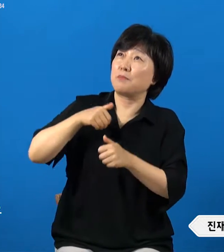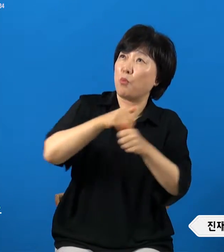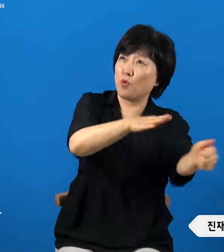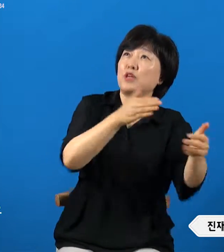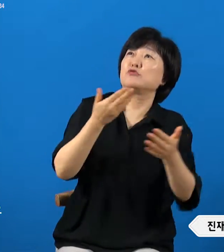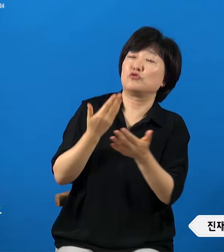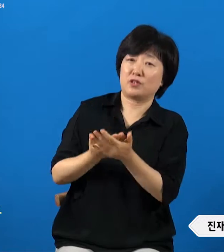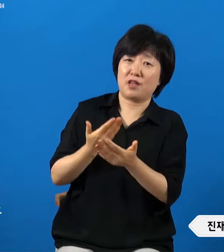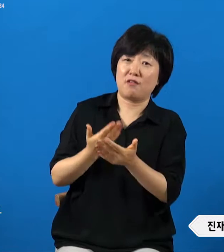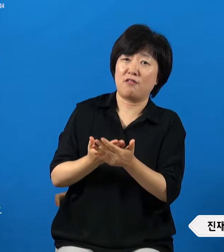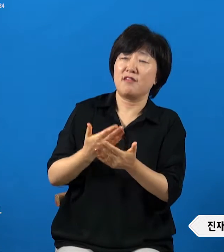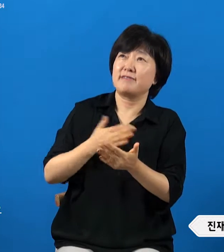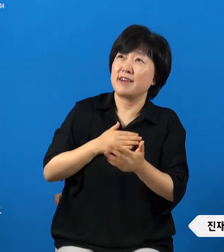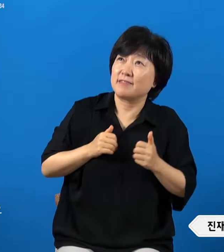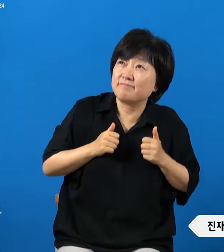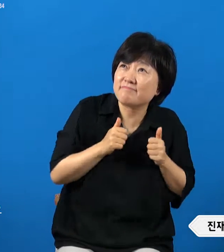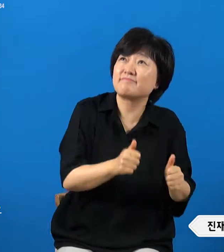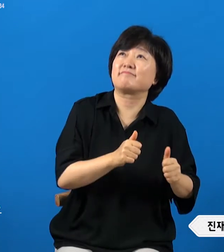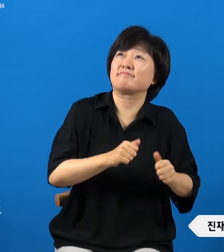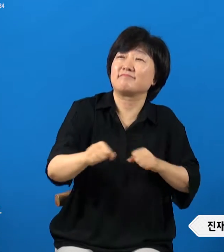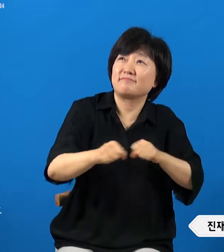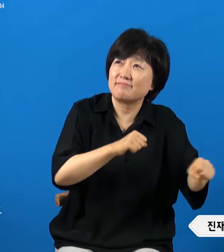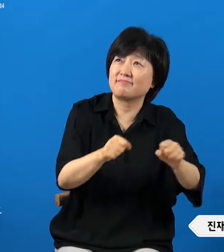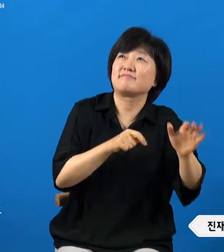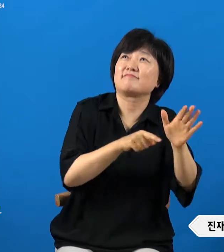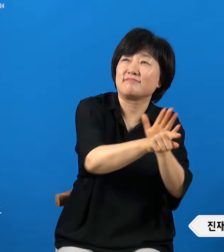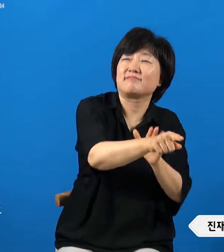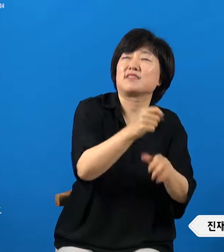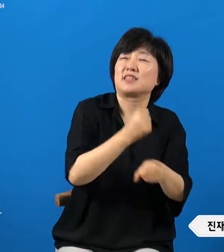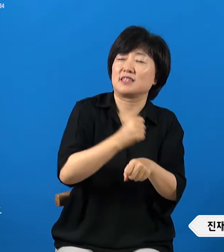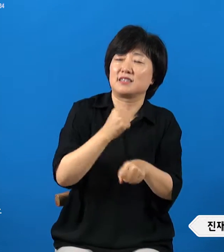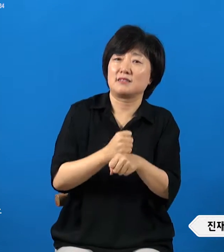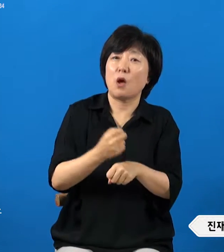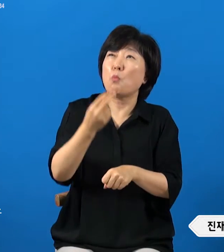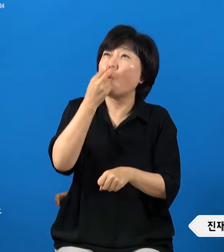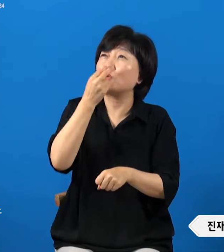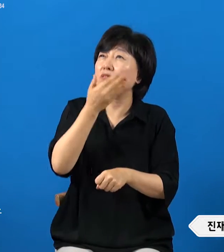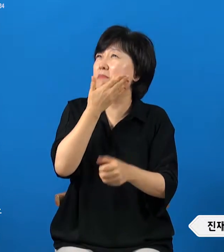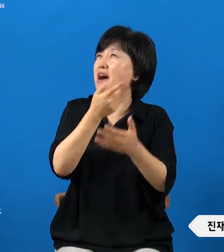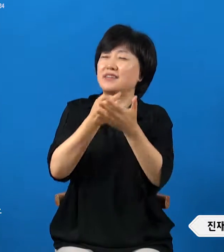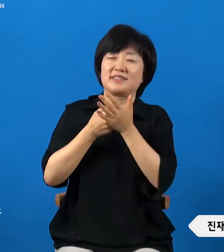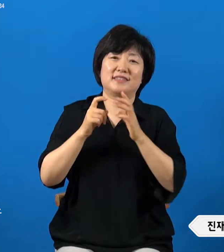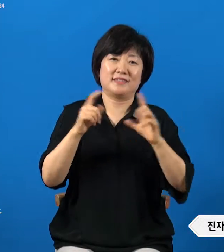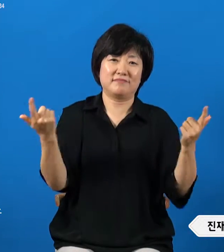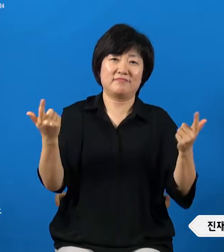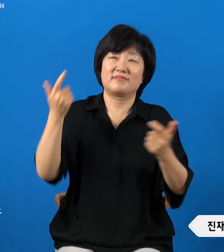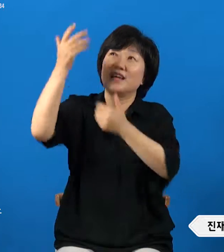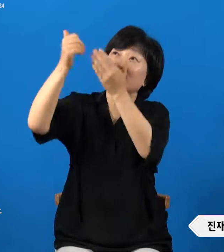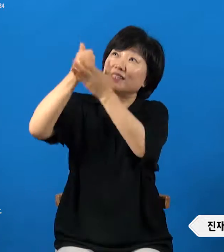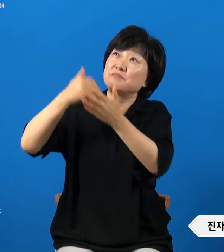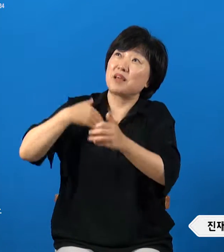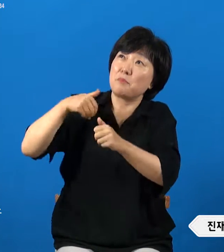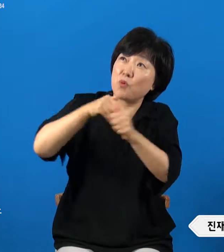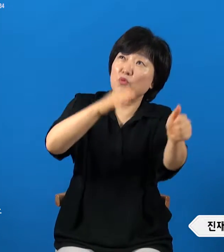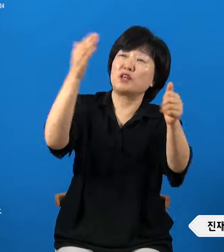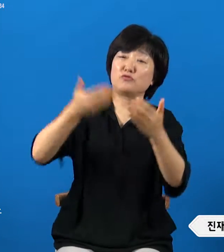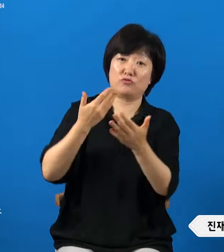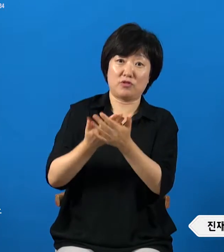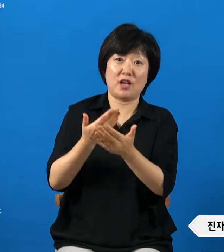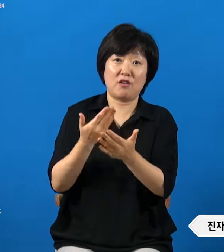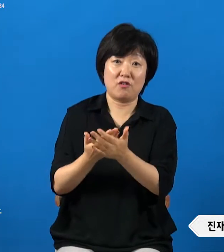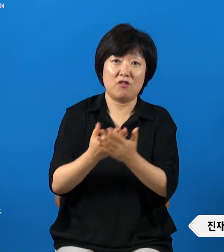달려가겠소. 목숨도 아끼지 않겠소. 나를 보내주오. 세상이 나를